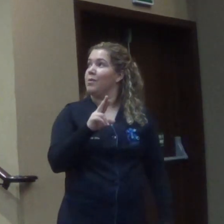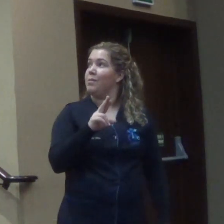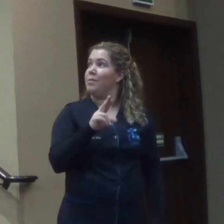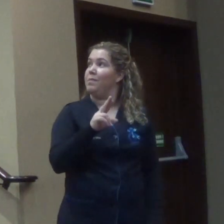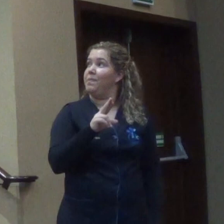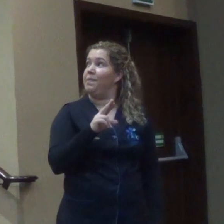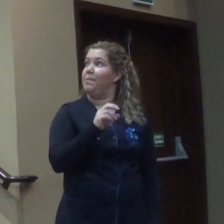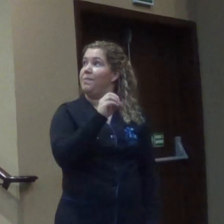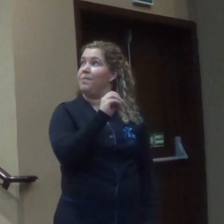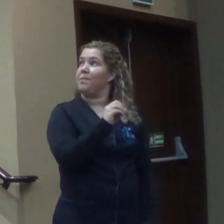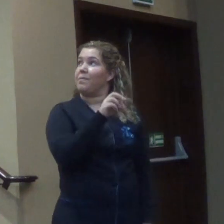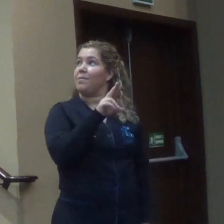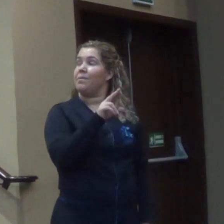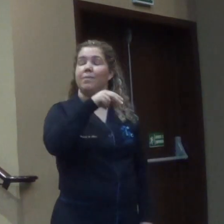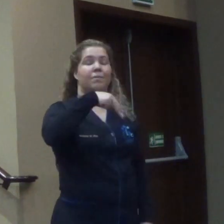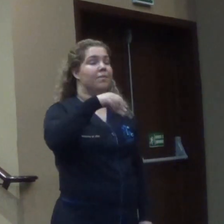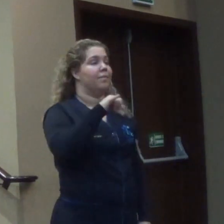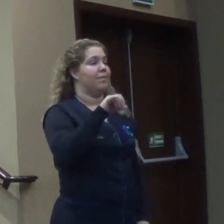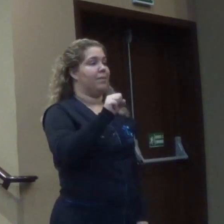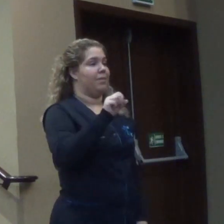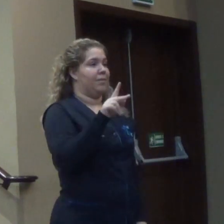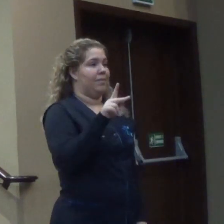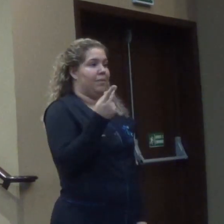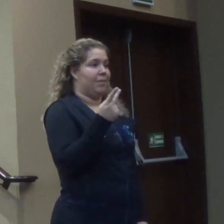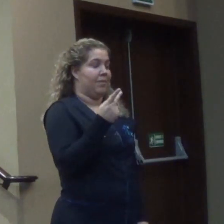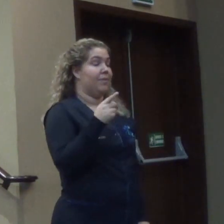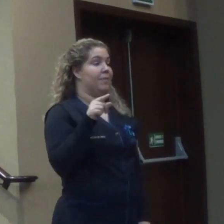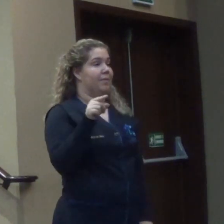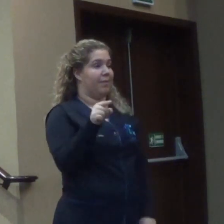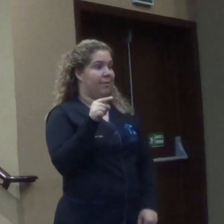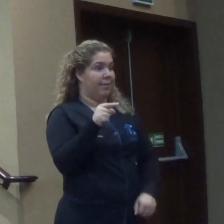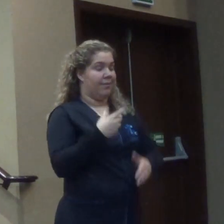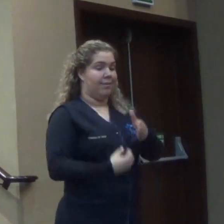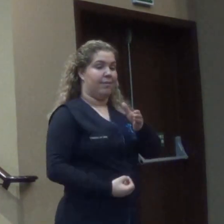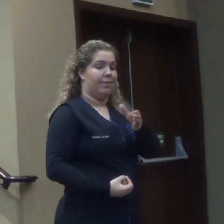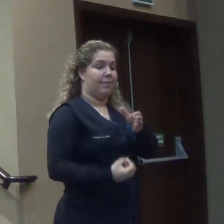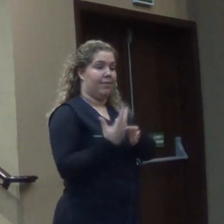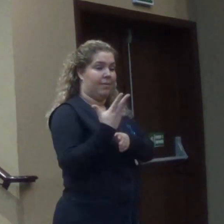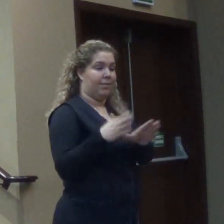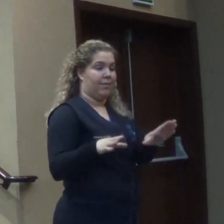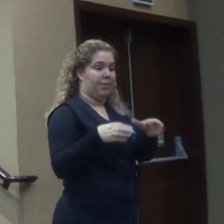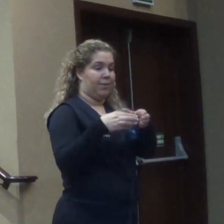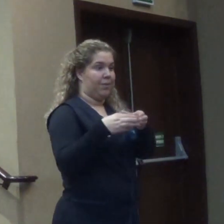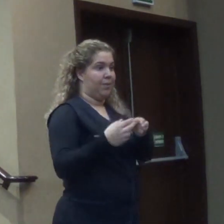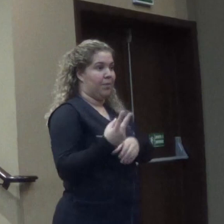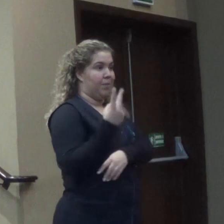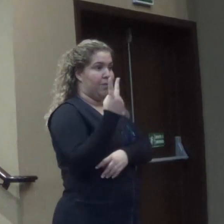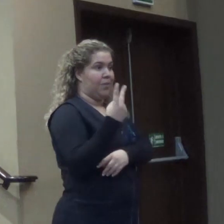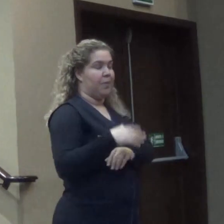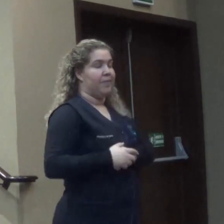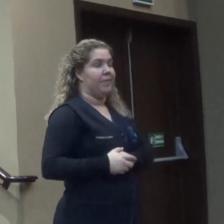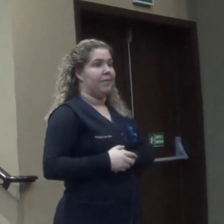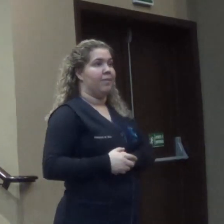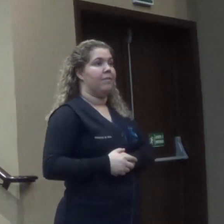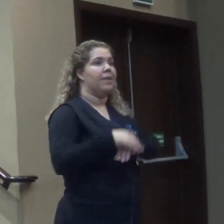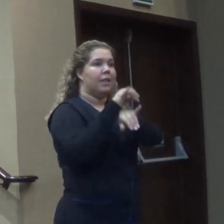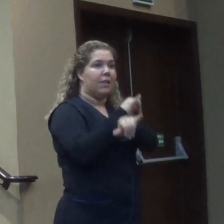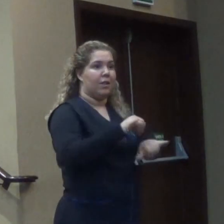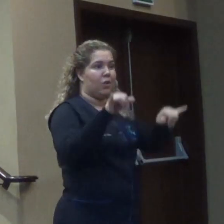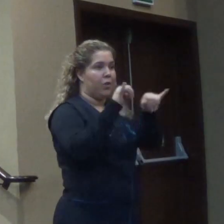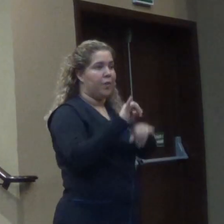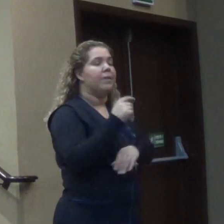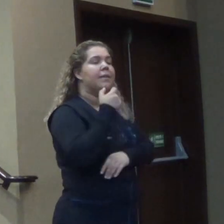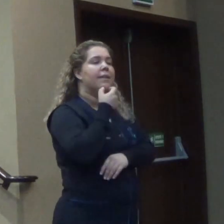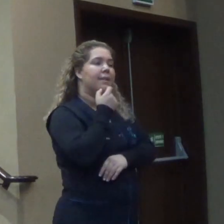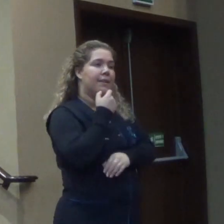vários presidentes americanos, formou 2 grupos e publicou isso no Lancet Oncology